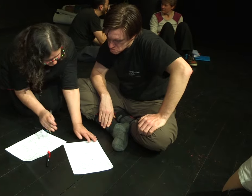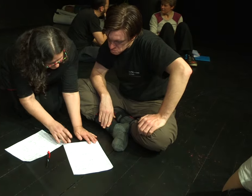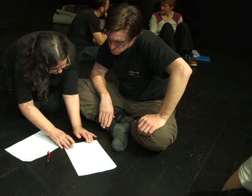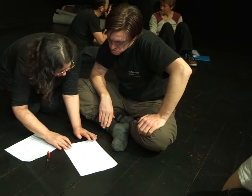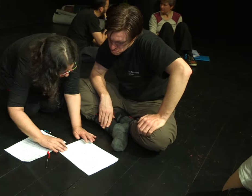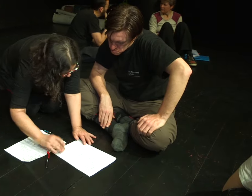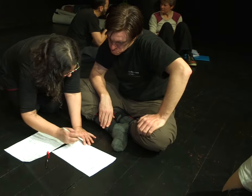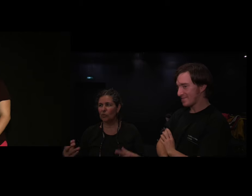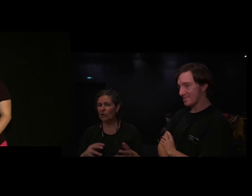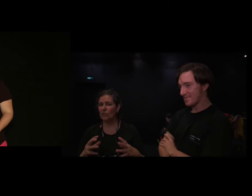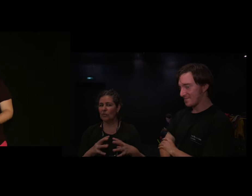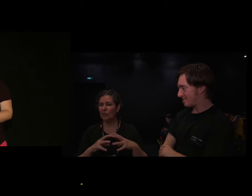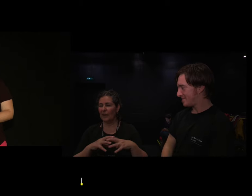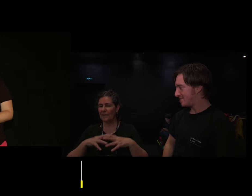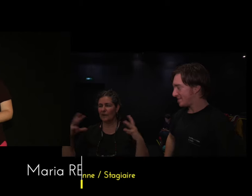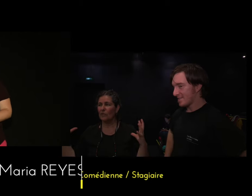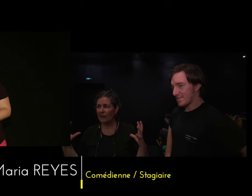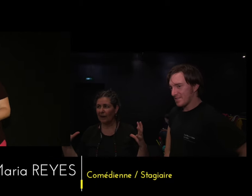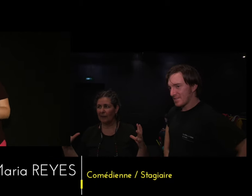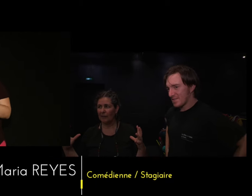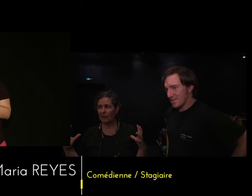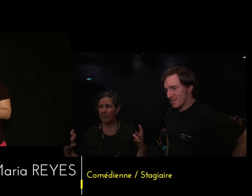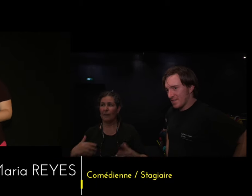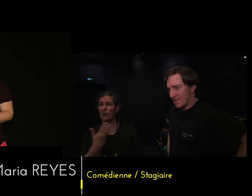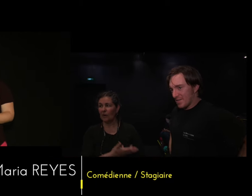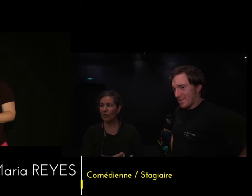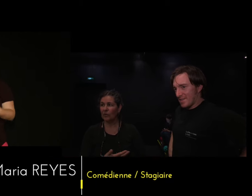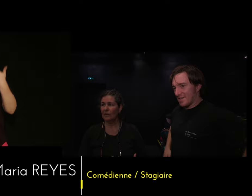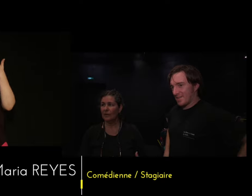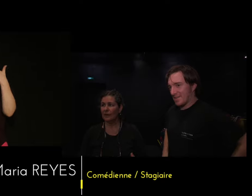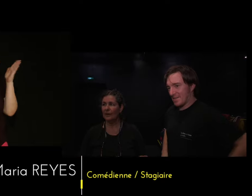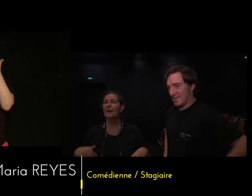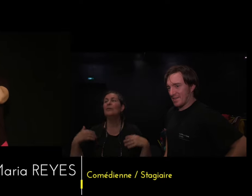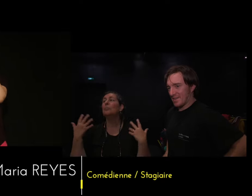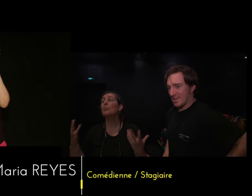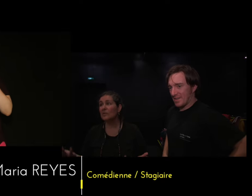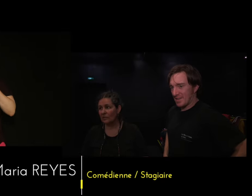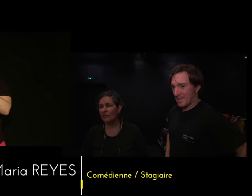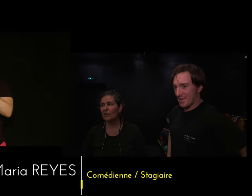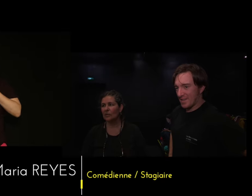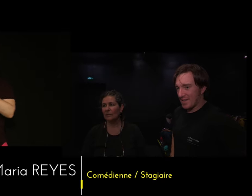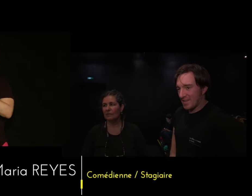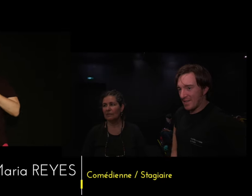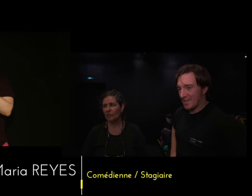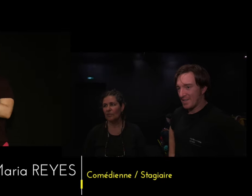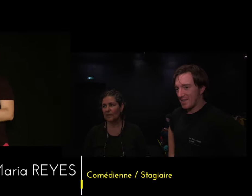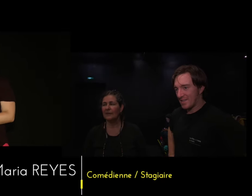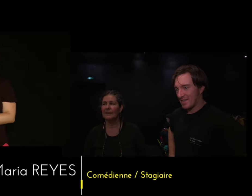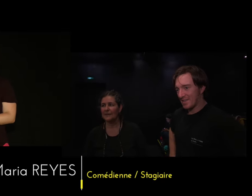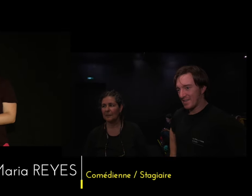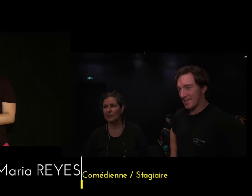Très bien, parce qu'on est tous les deux assez ouverts par rapport à l'autre et aux propositions de l'autre.